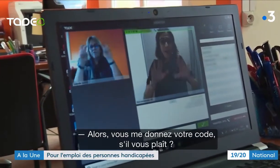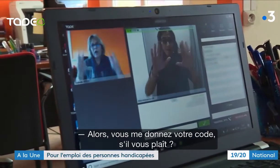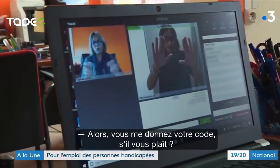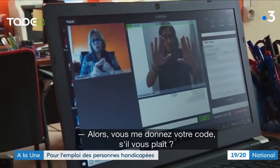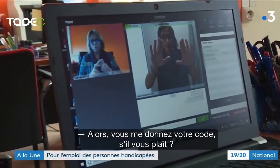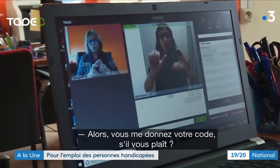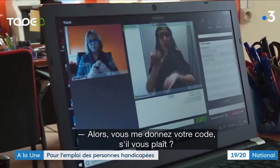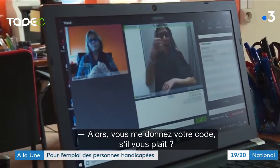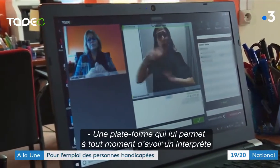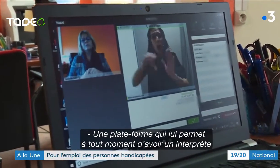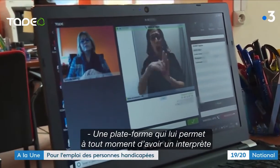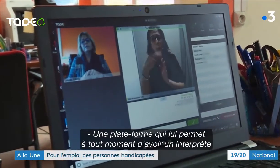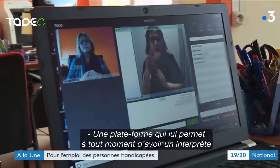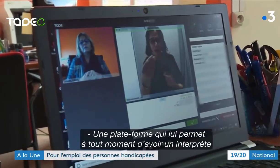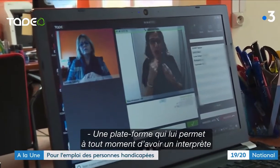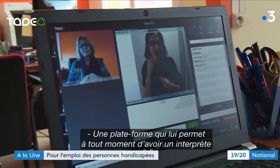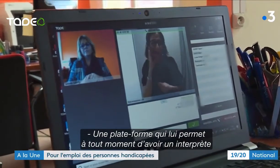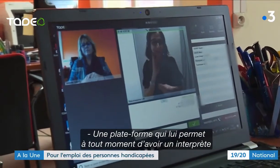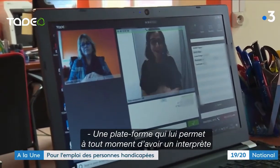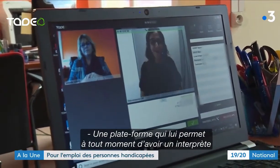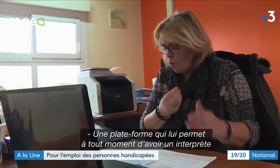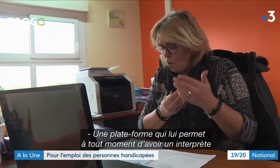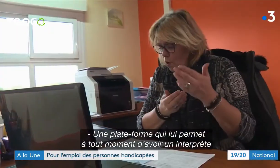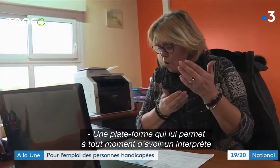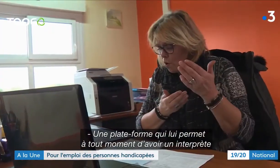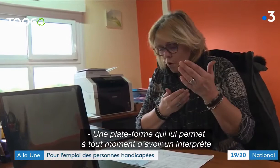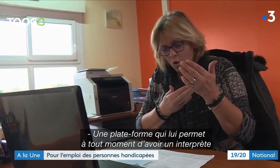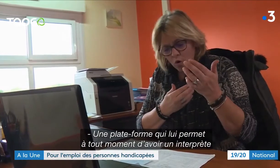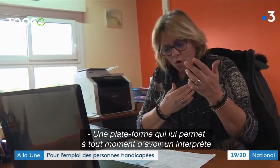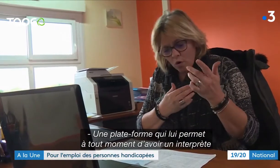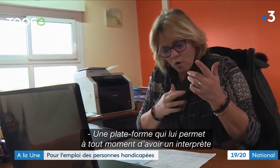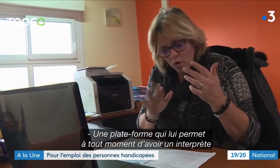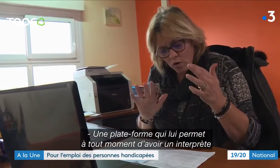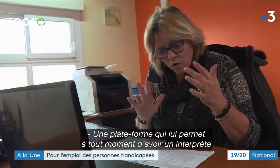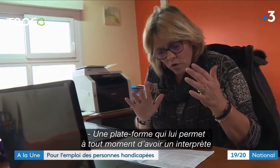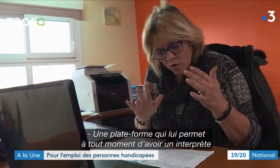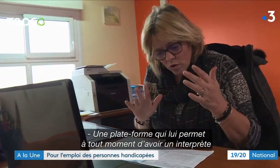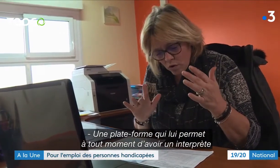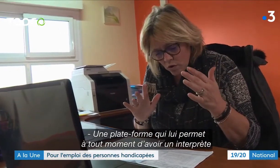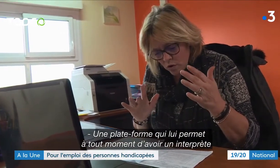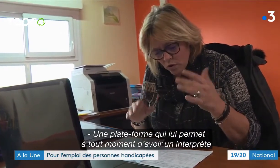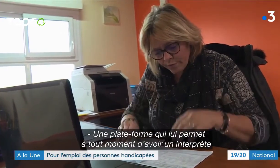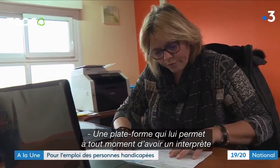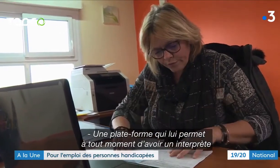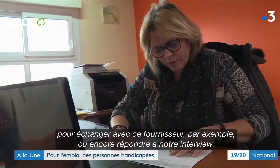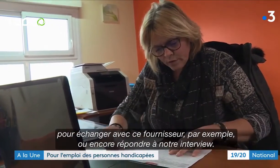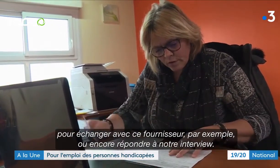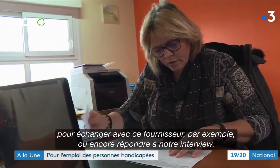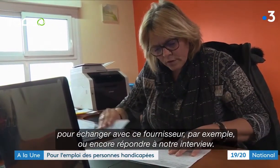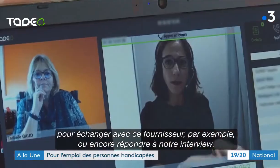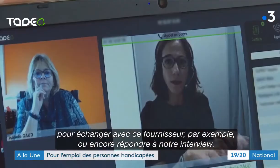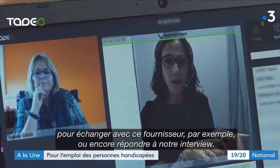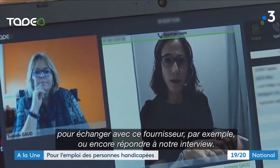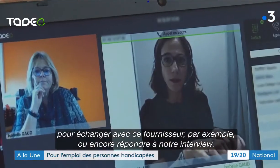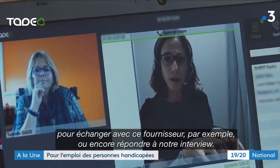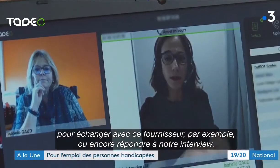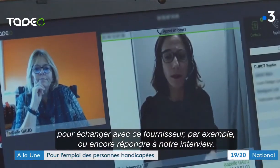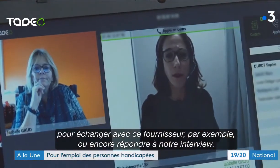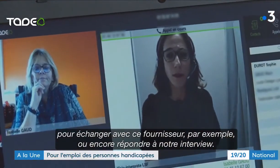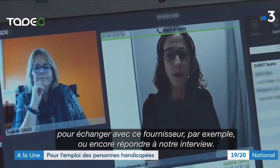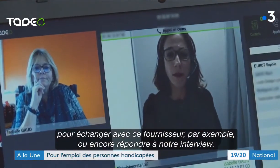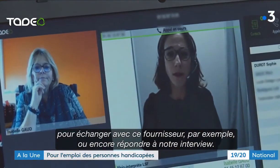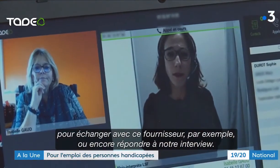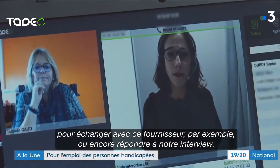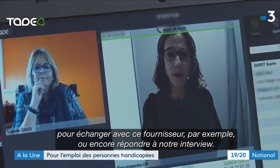votre code, s'il vous plaît ? Une plateforme qui lui permet à tout moment d'avoir un interprète pour échanger avec ce fournisseur par